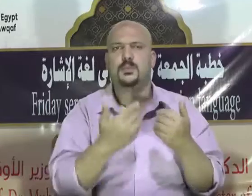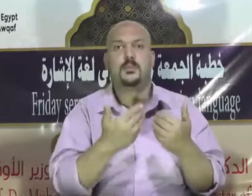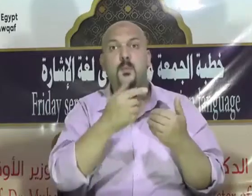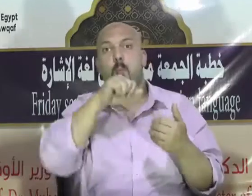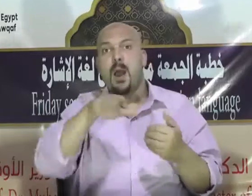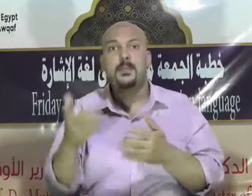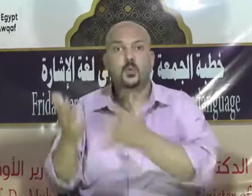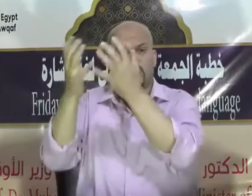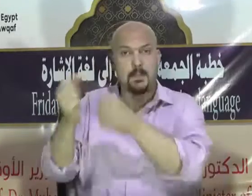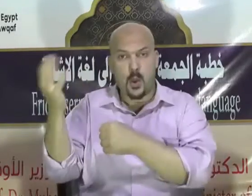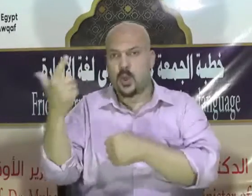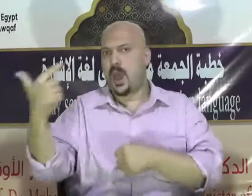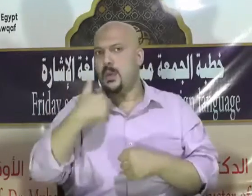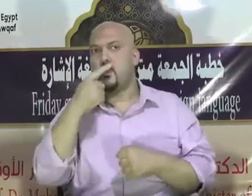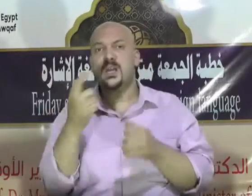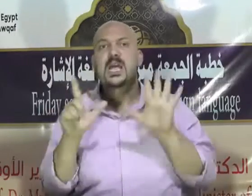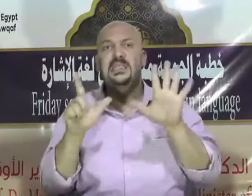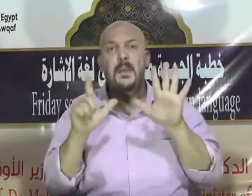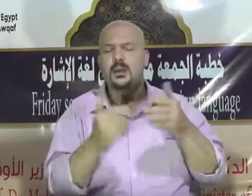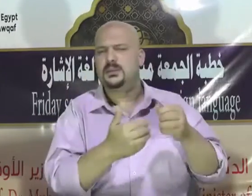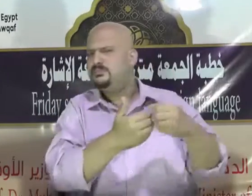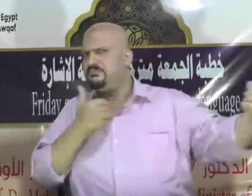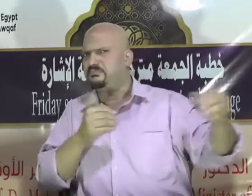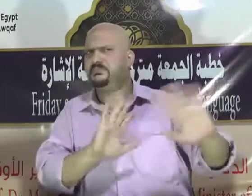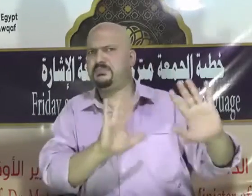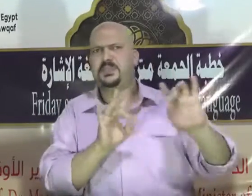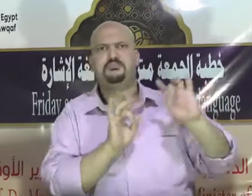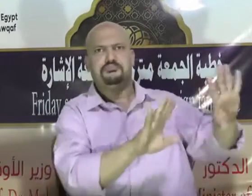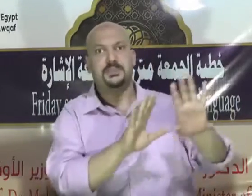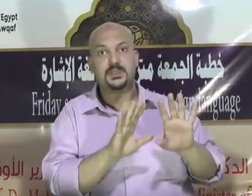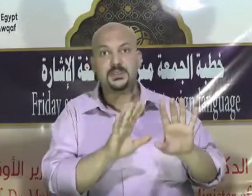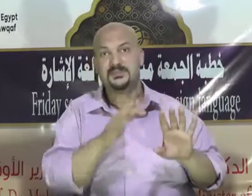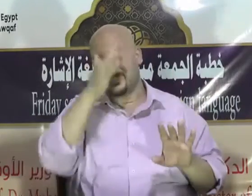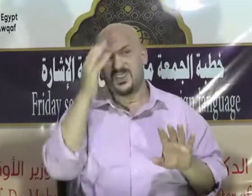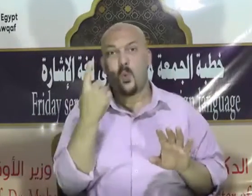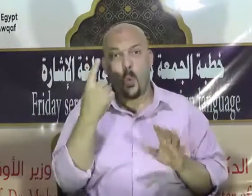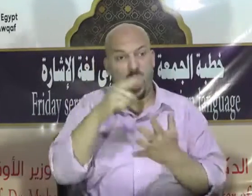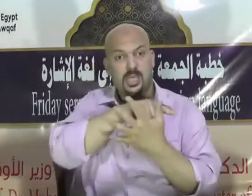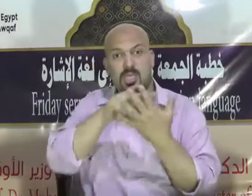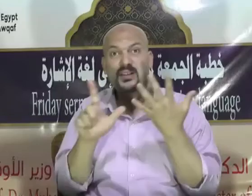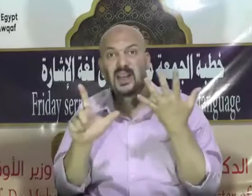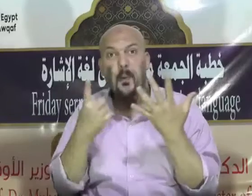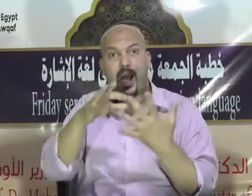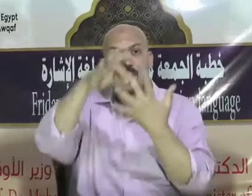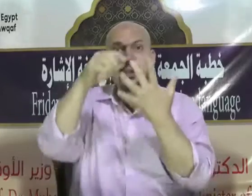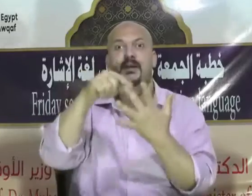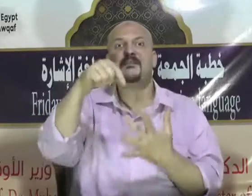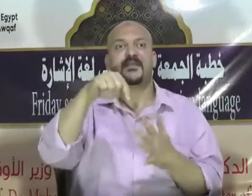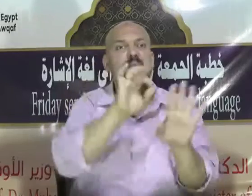الموبقات، وعد منها صلى الله عليه وسلم قذف المحصنات المؤمنات الغافلات. ومن